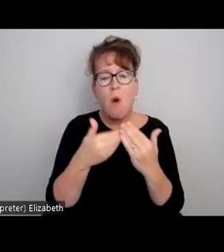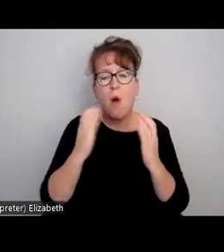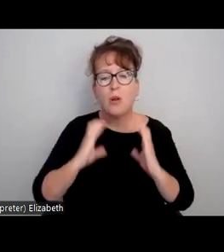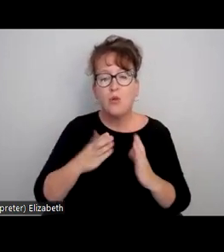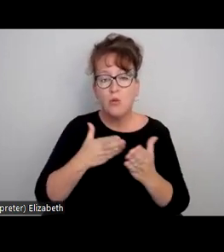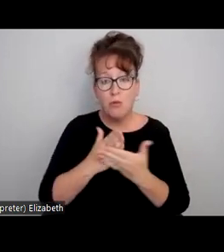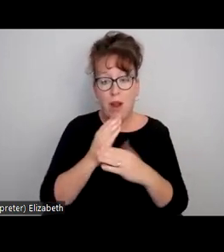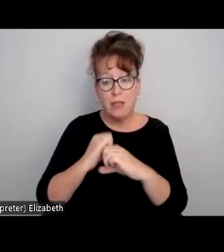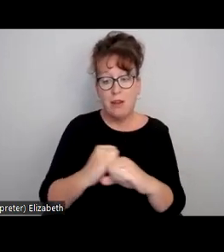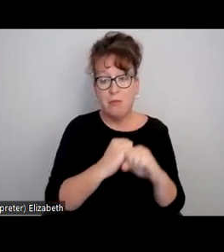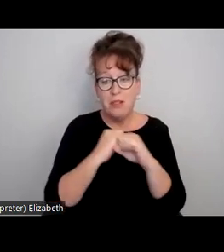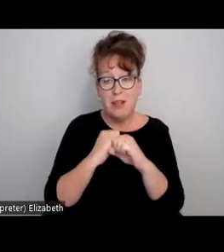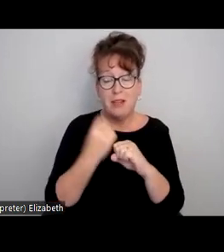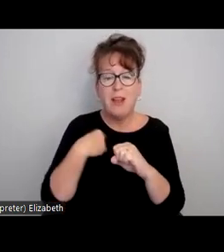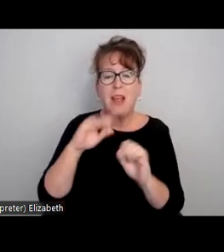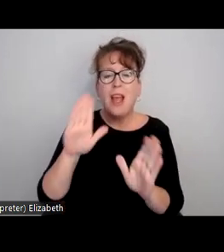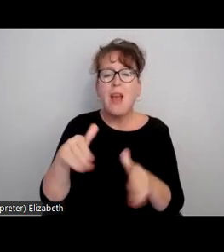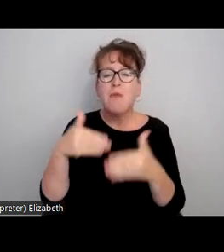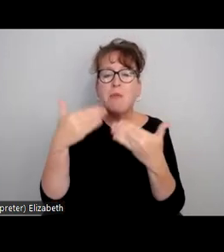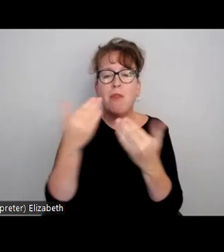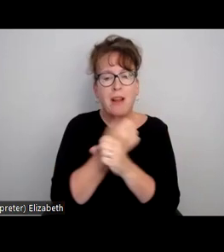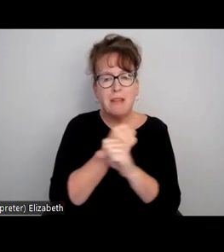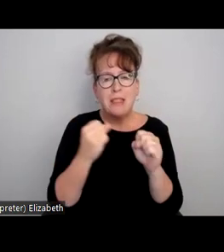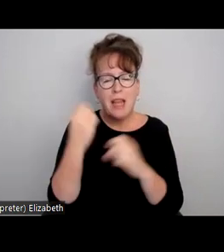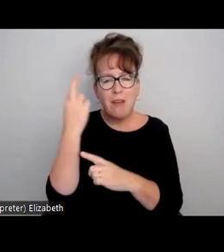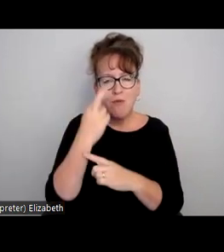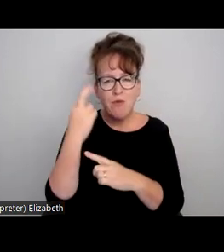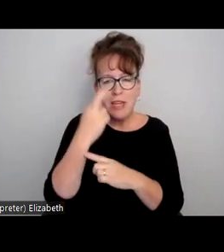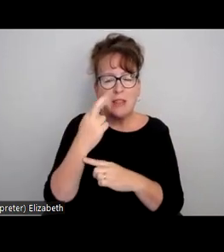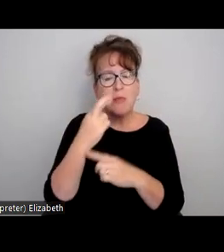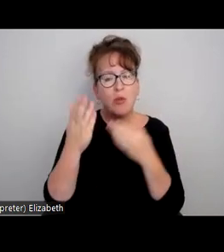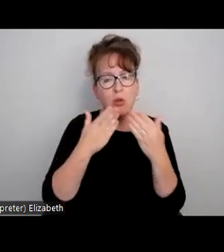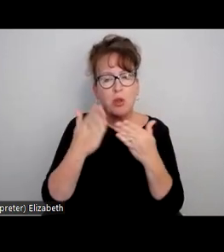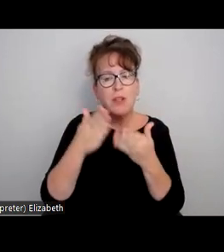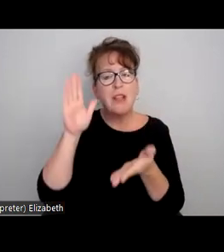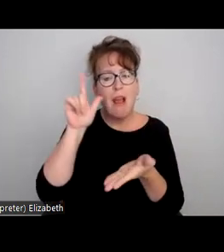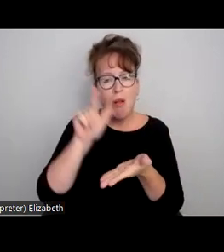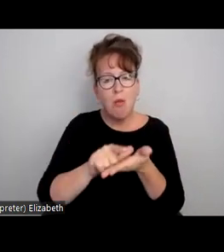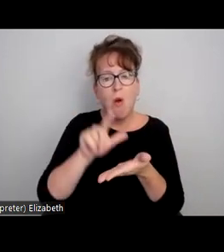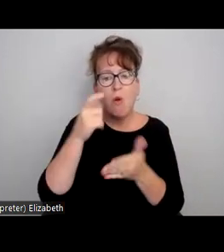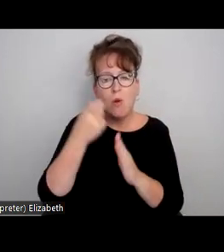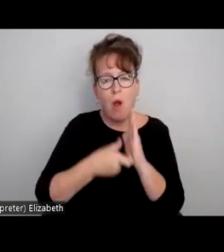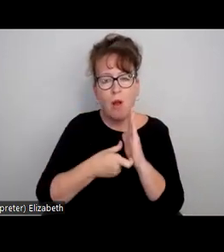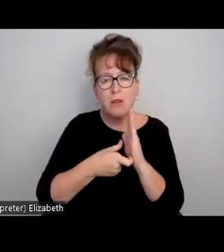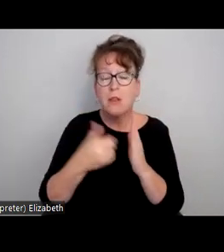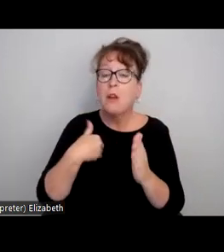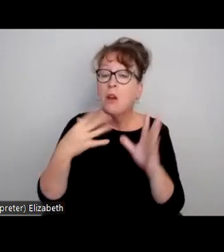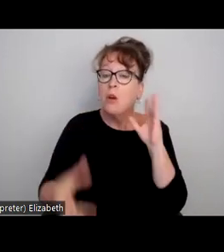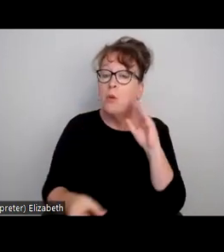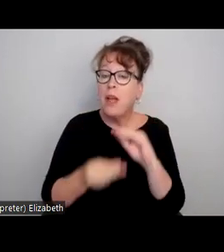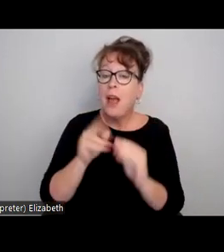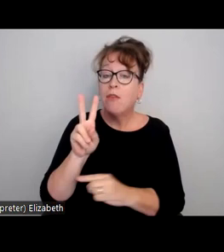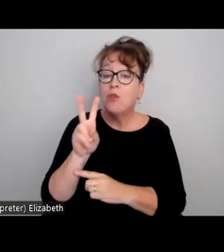las las la seguridad de compañías de autobuses las